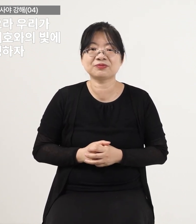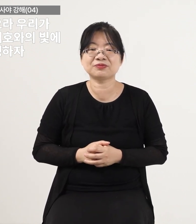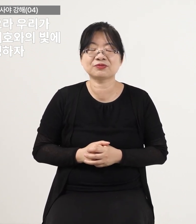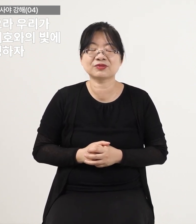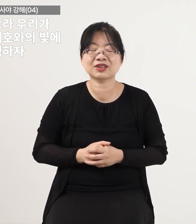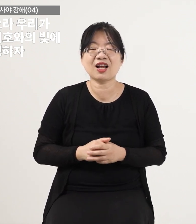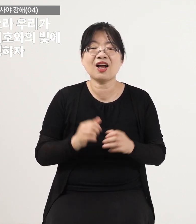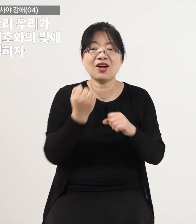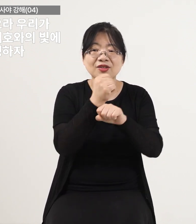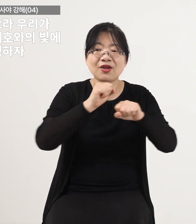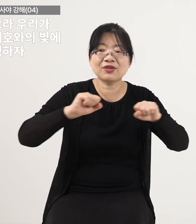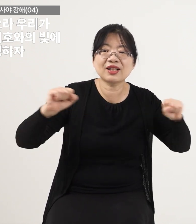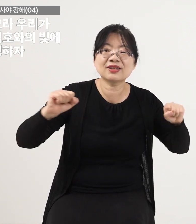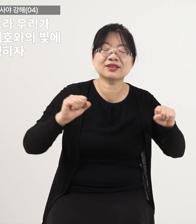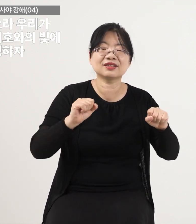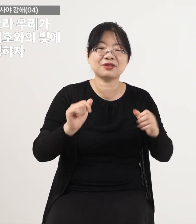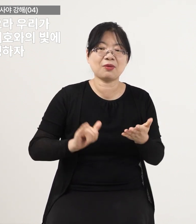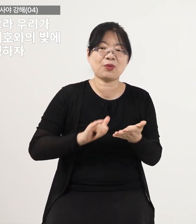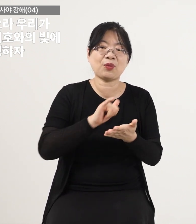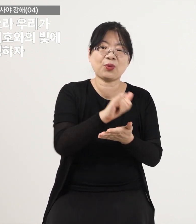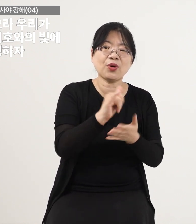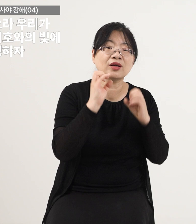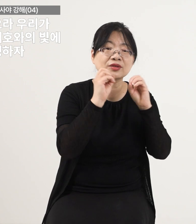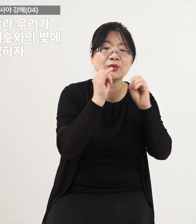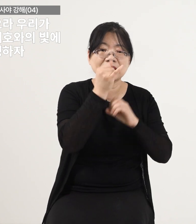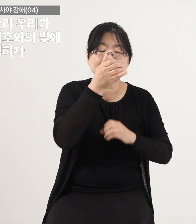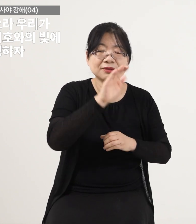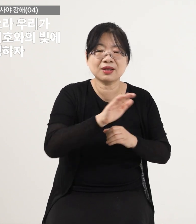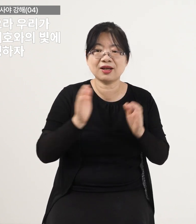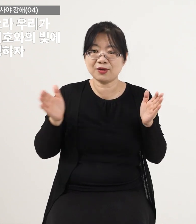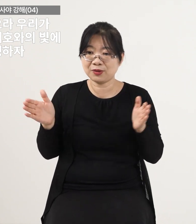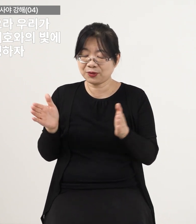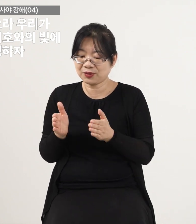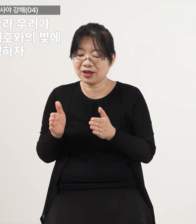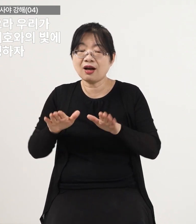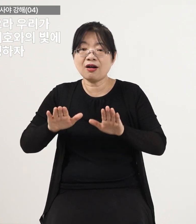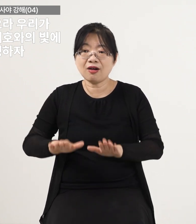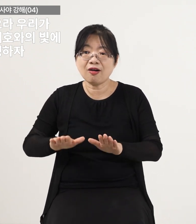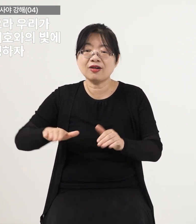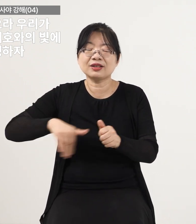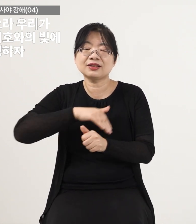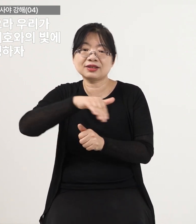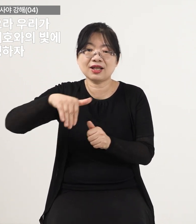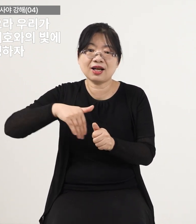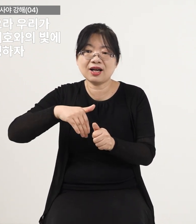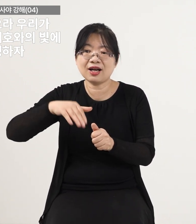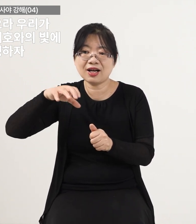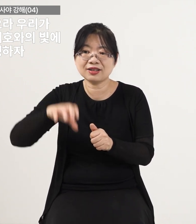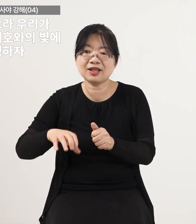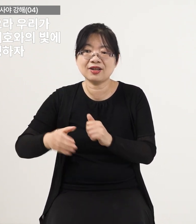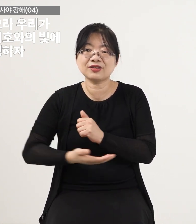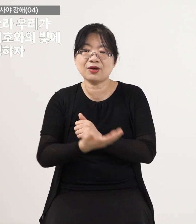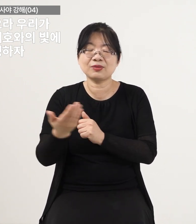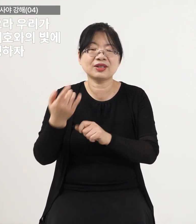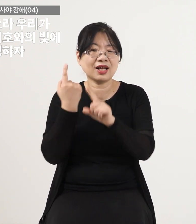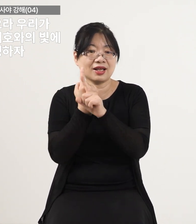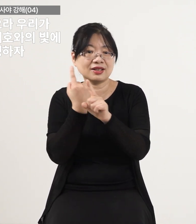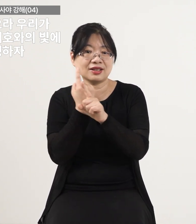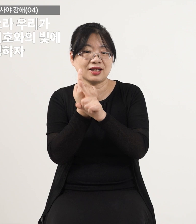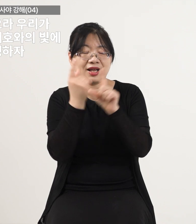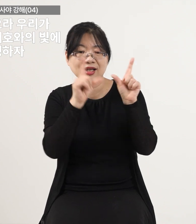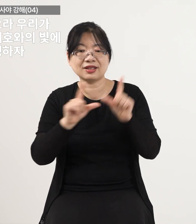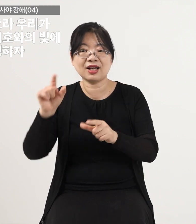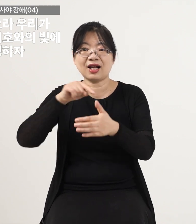그런 범주에 속하지만 작게는 현실적으로는 여러분들의 일상